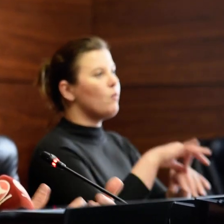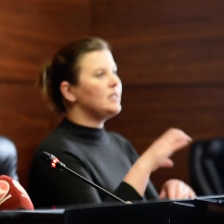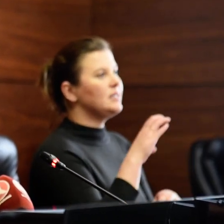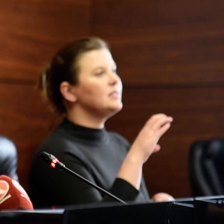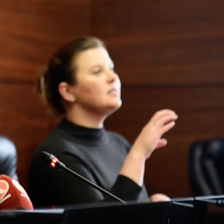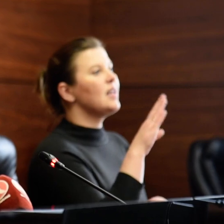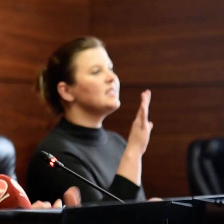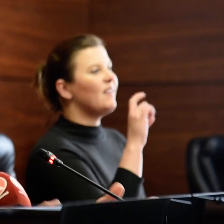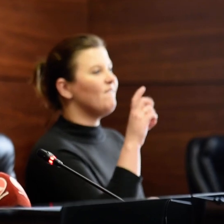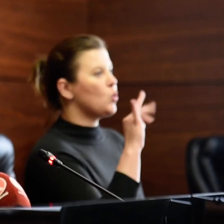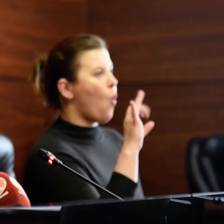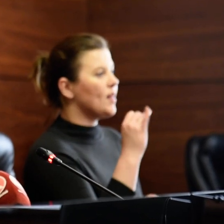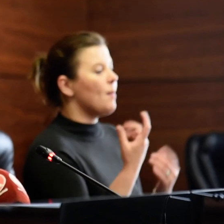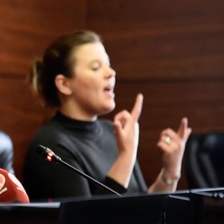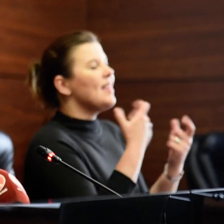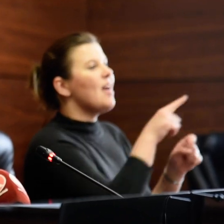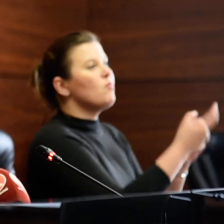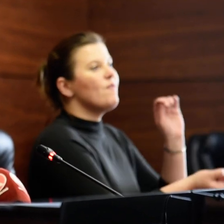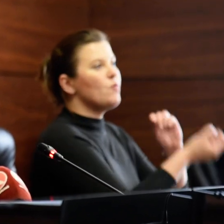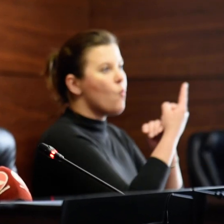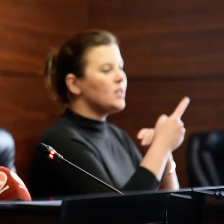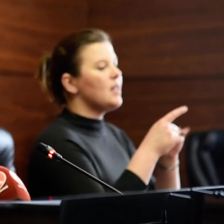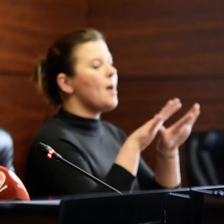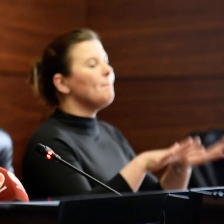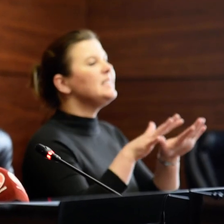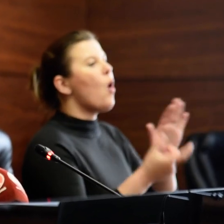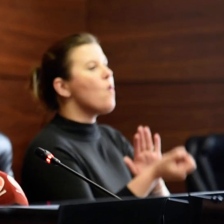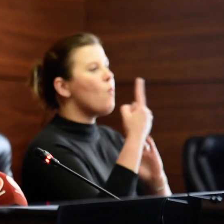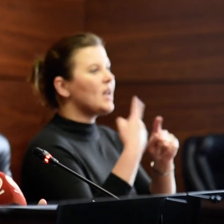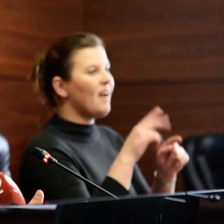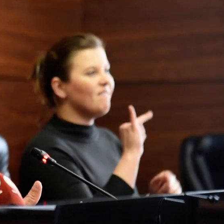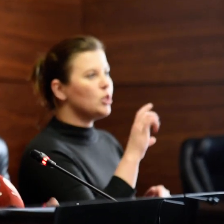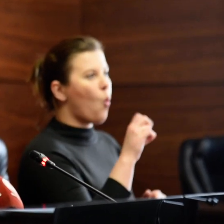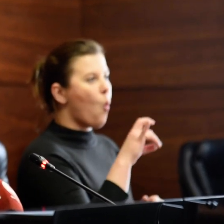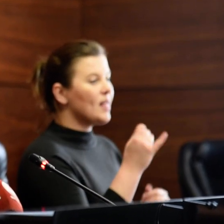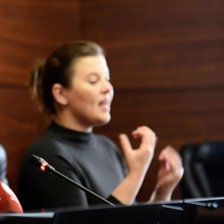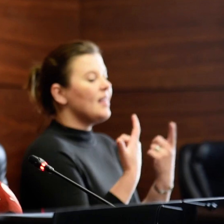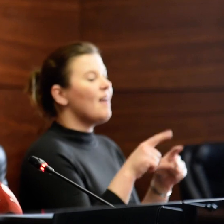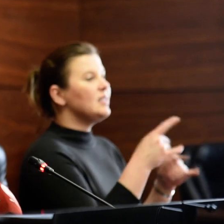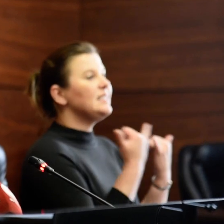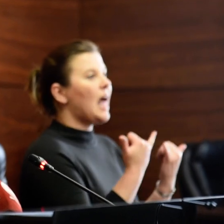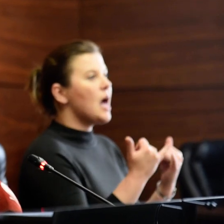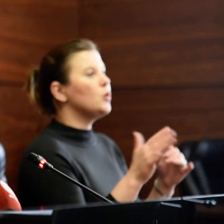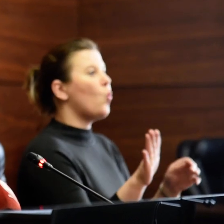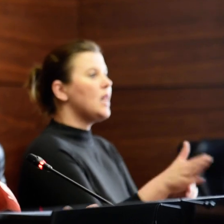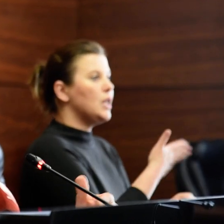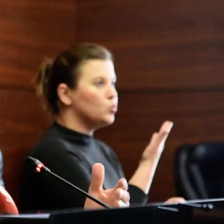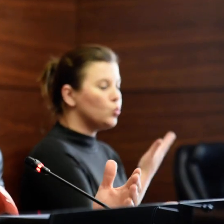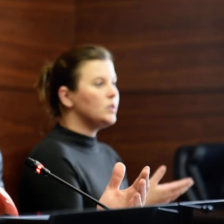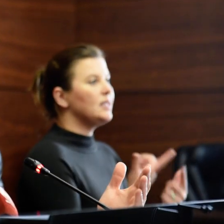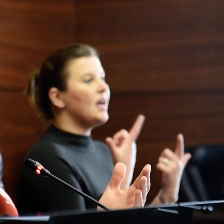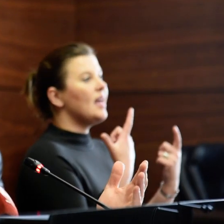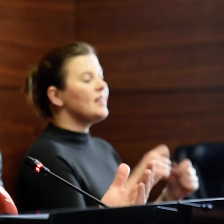відходи утворюються, місця утворення відходів, де вони наразі утилізуються, де